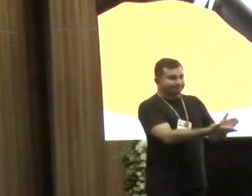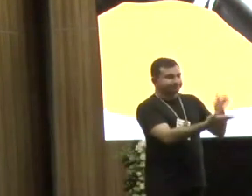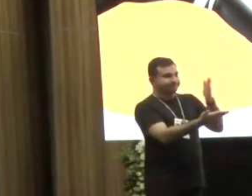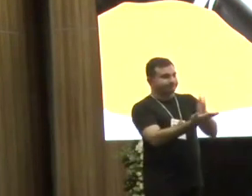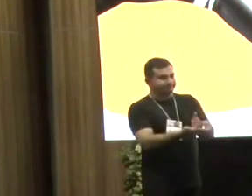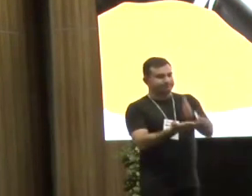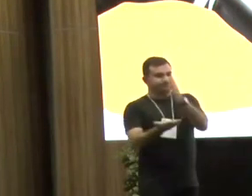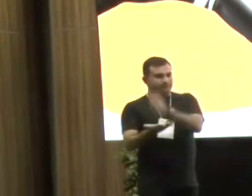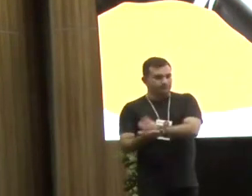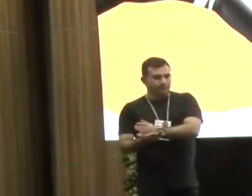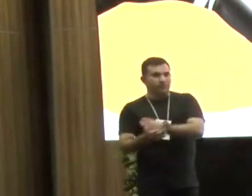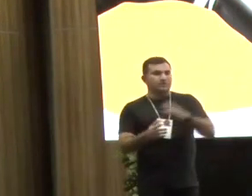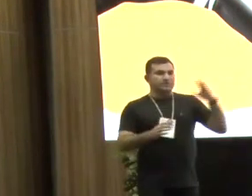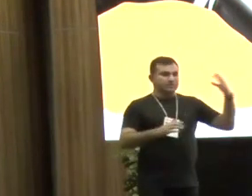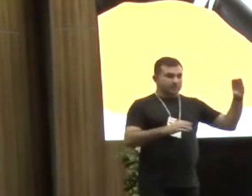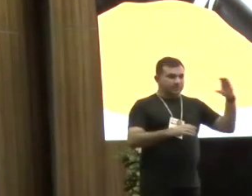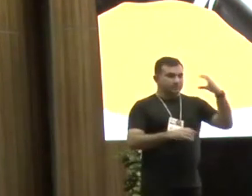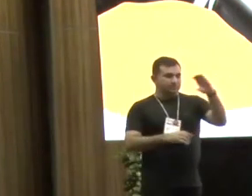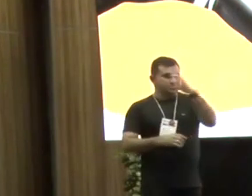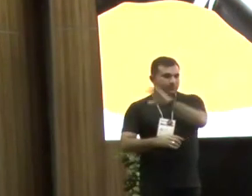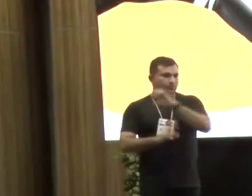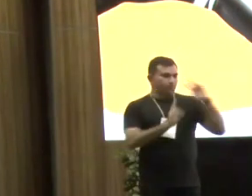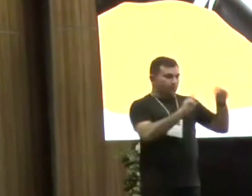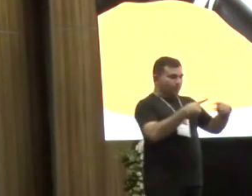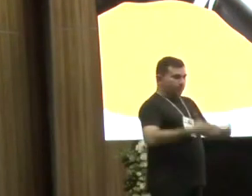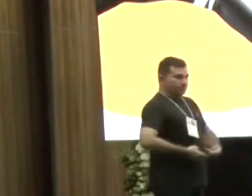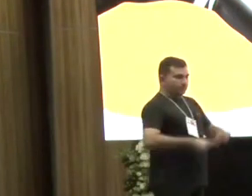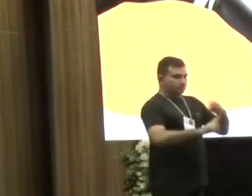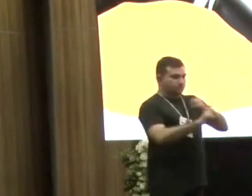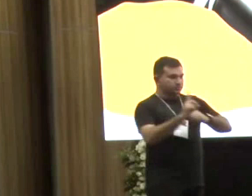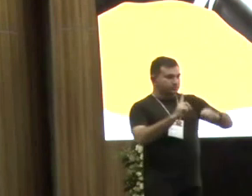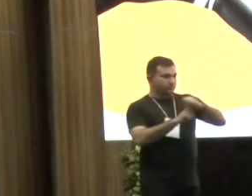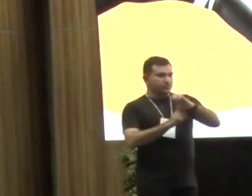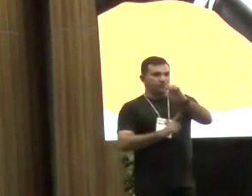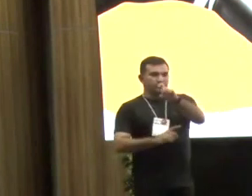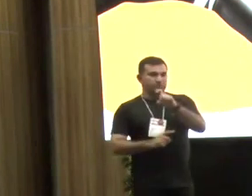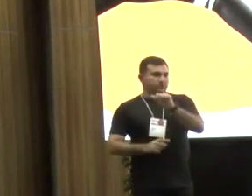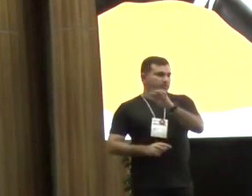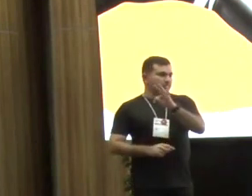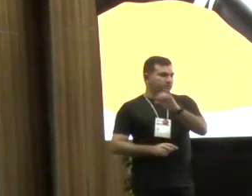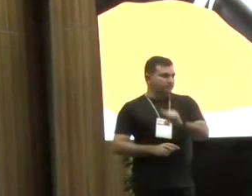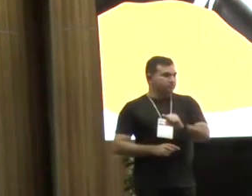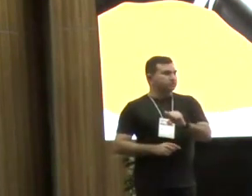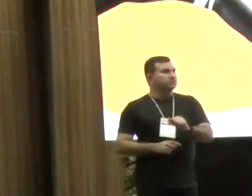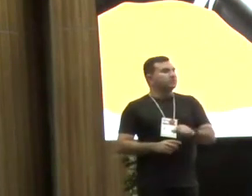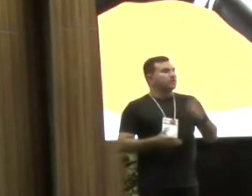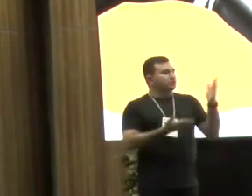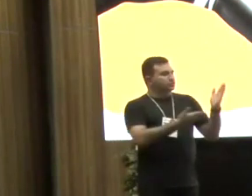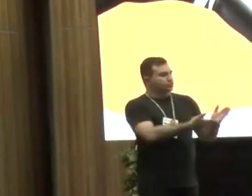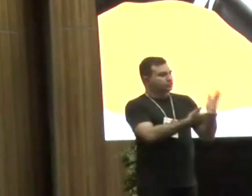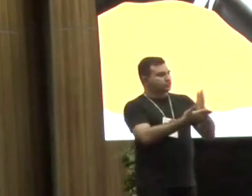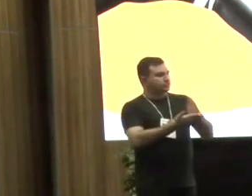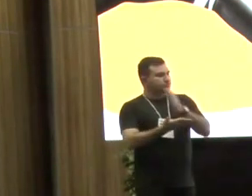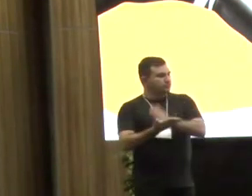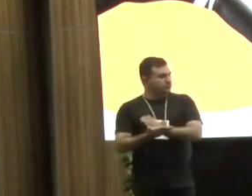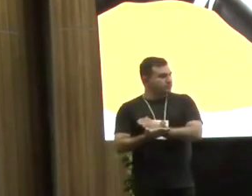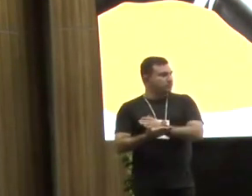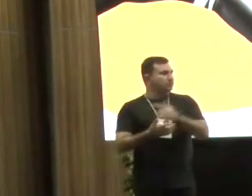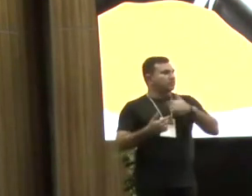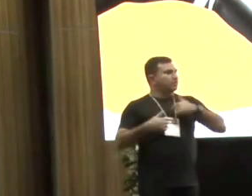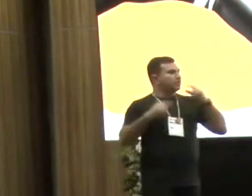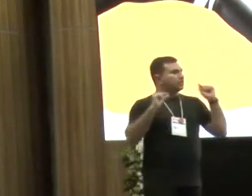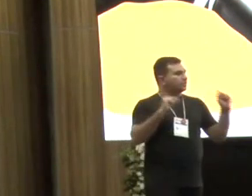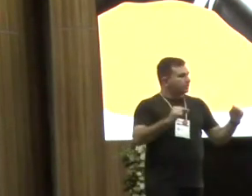em humanas, sociais e exatas. Nessa divisão, eu compartimentalizo